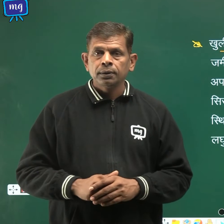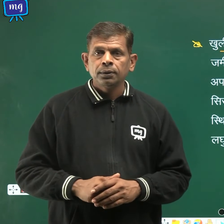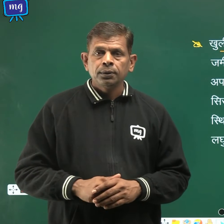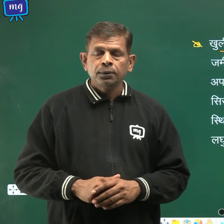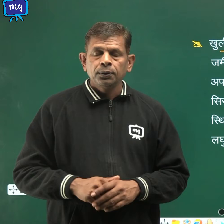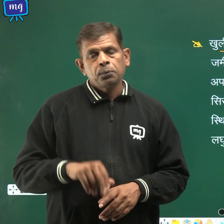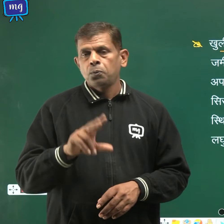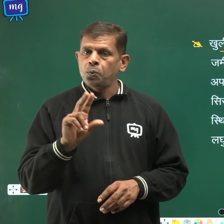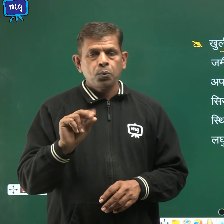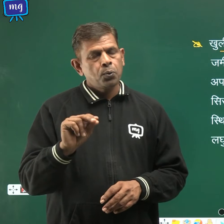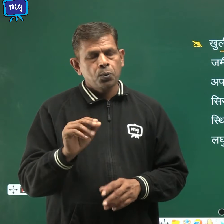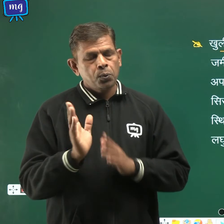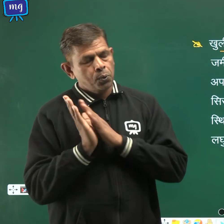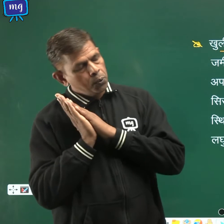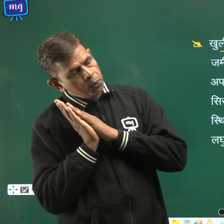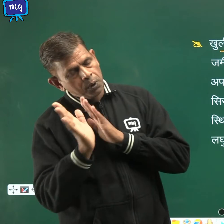नहीं लेटें,